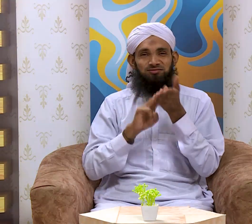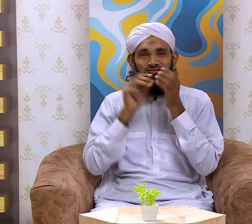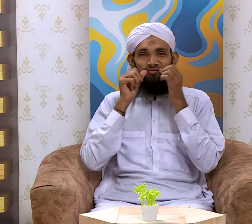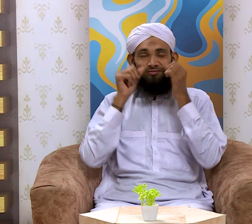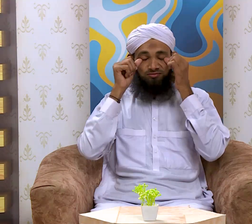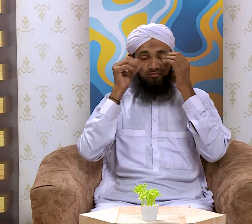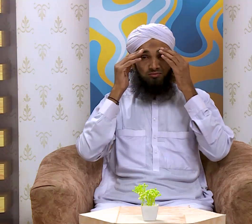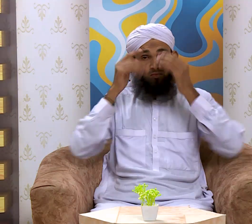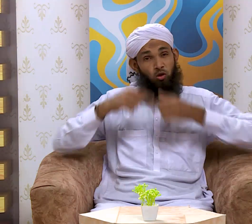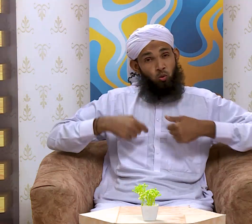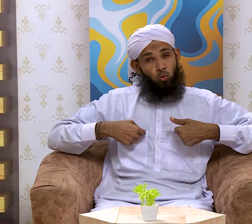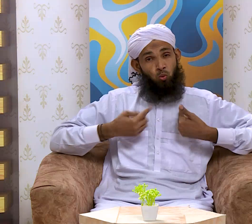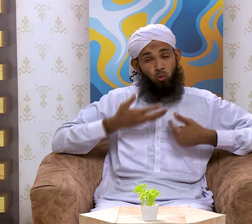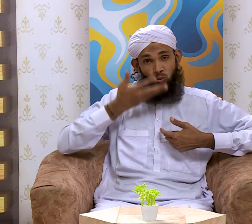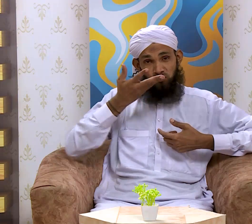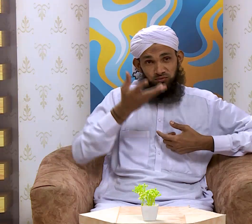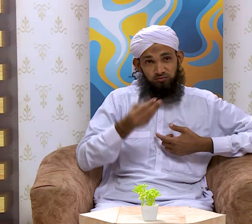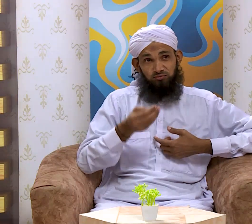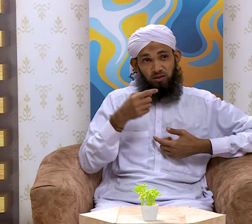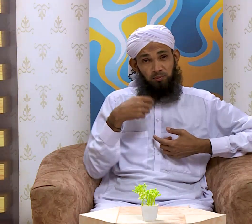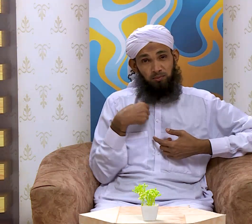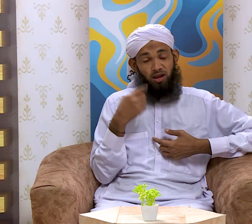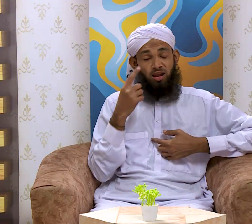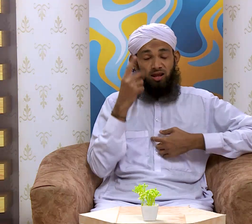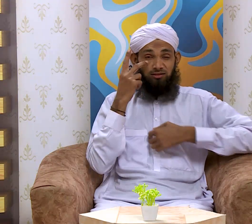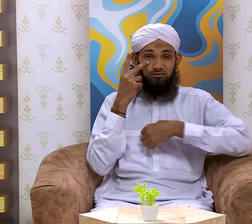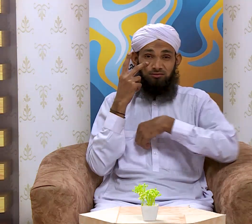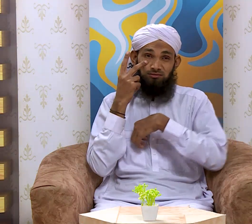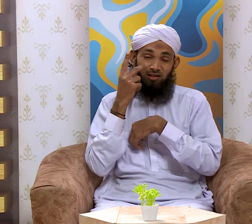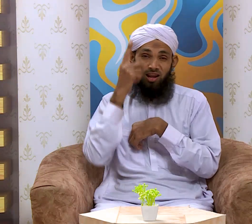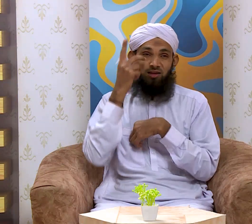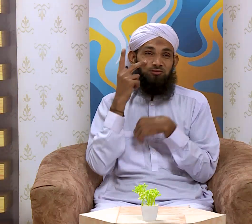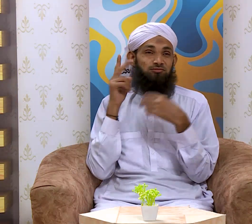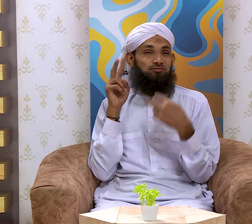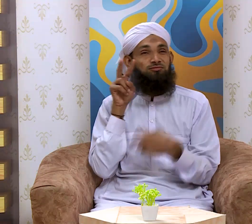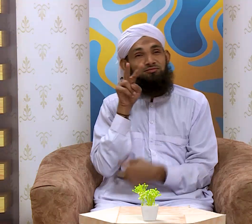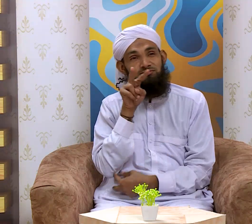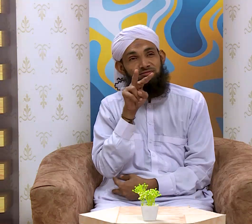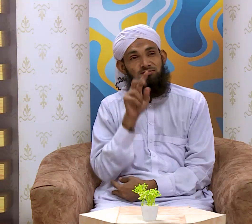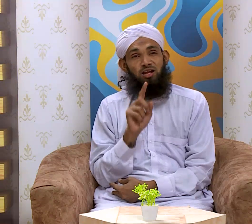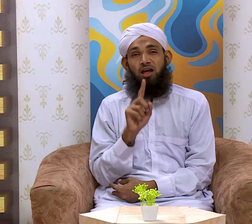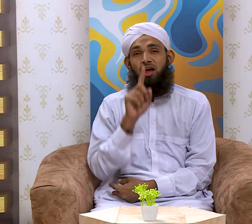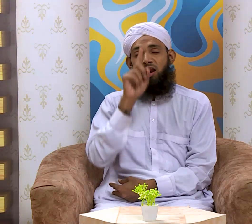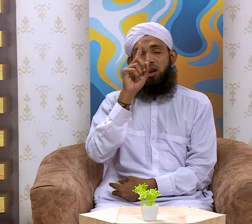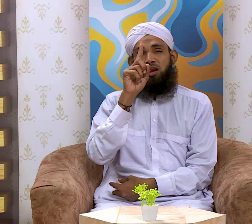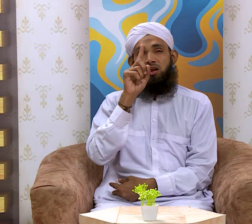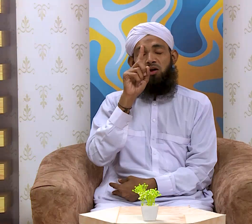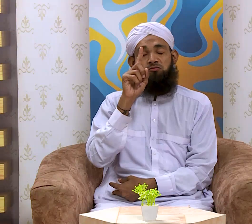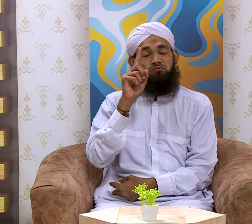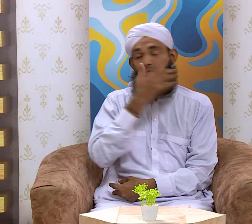خود ارشاد فرماتے ہیں کہ میں نے اپنے رب عز و جل کو دیکھا، اس نے اپنا دست قدرت میرے دونوں کندھوں کے درمیان